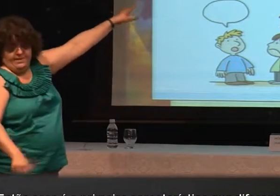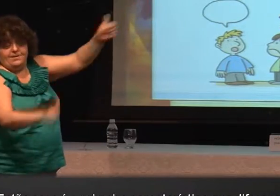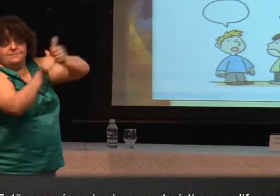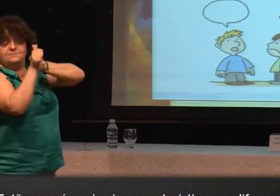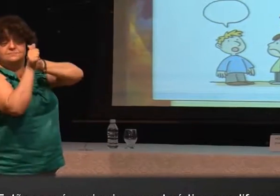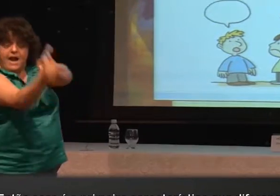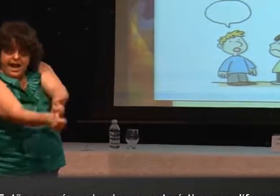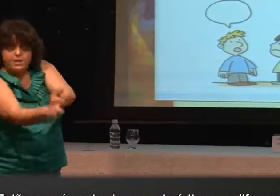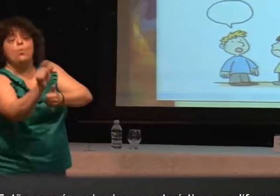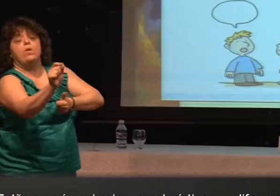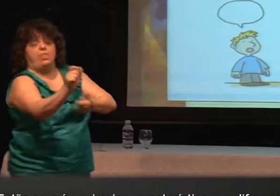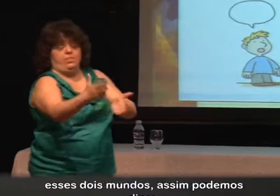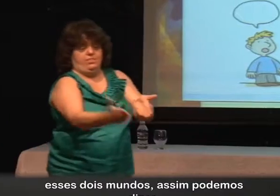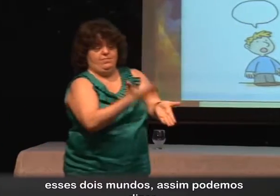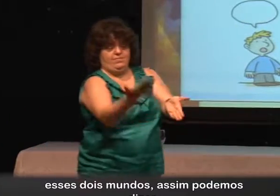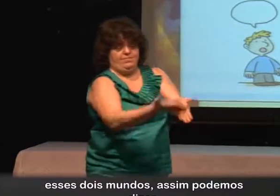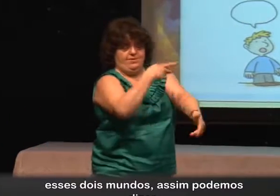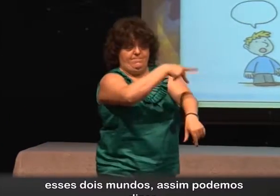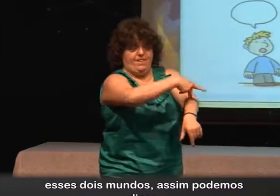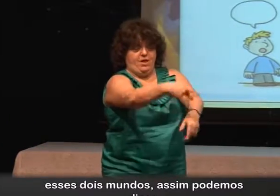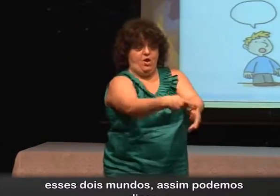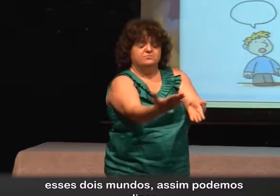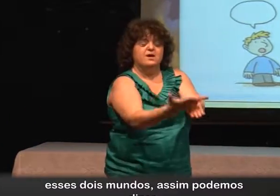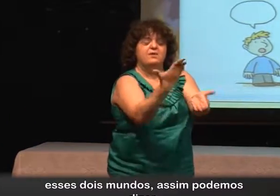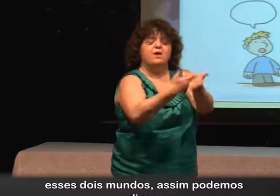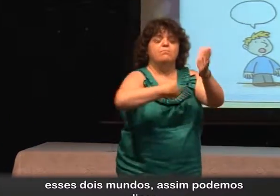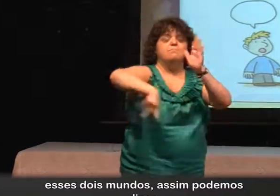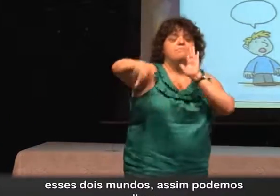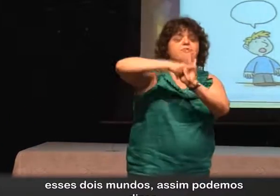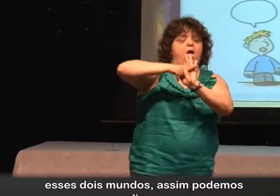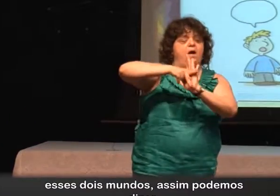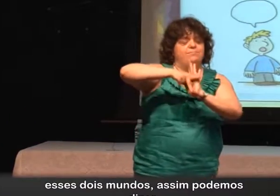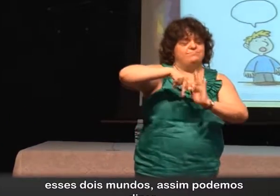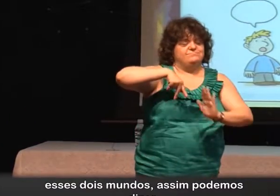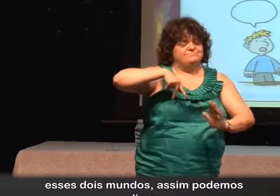característica que diferencia esses dois mundos, podemos dizer.